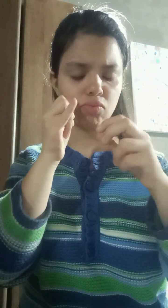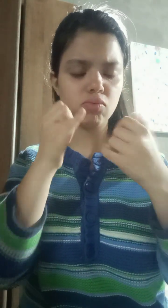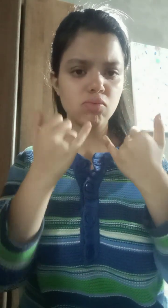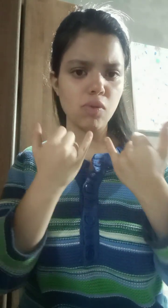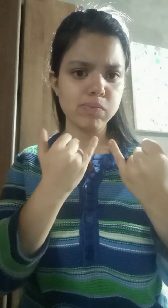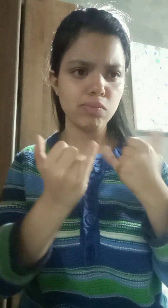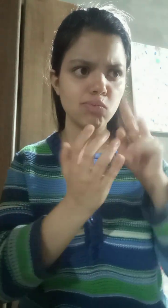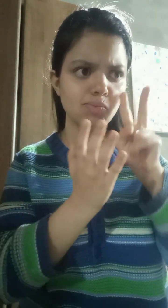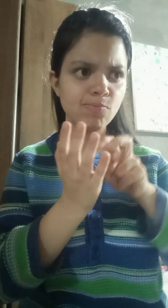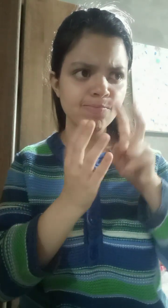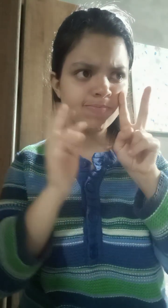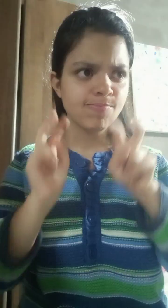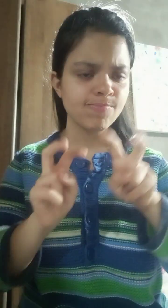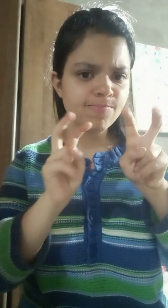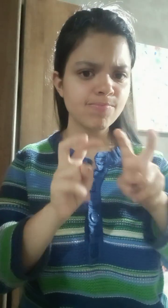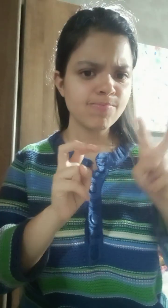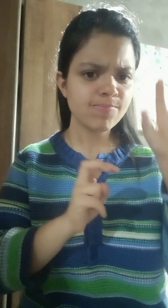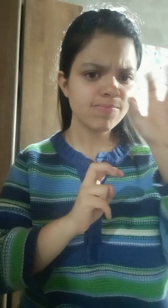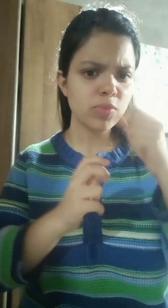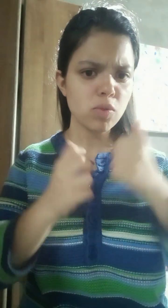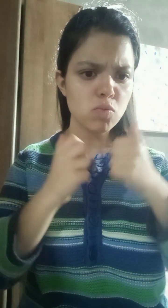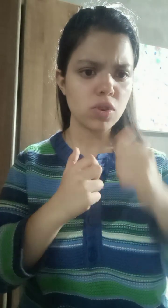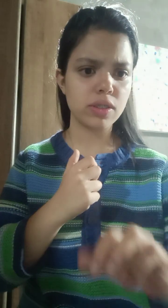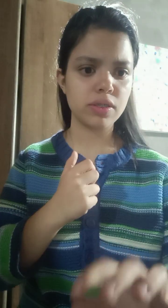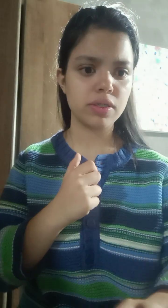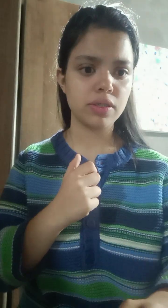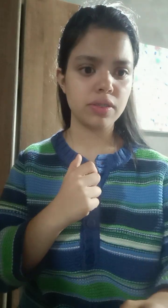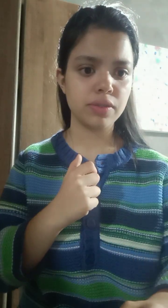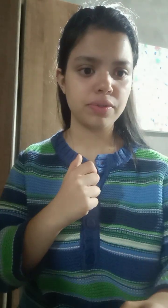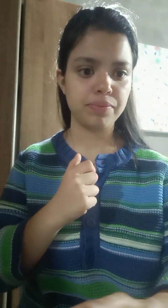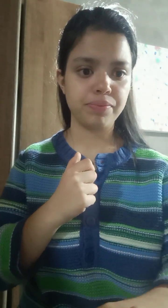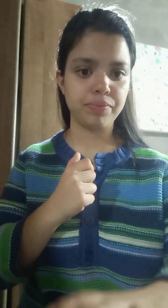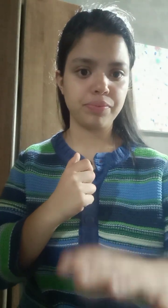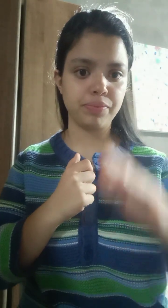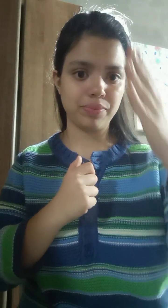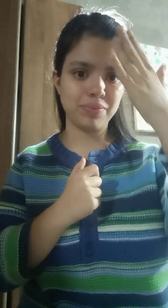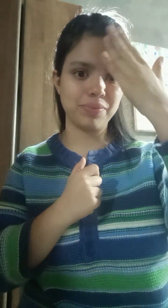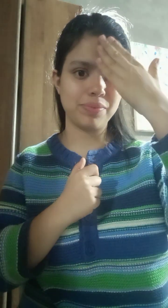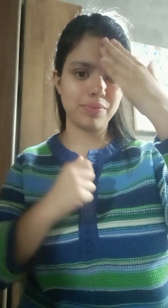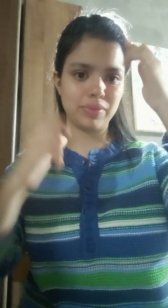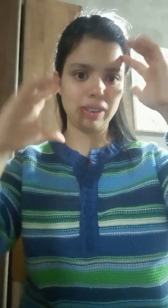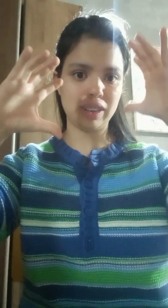central para las lenguas habladas, también es crucial para las lenguas